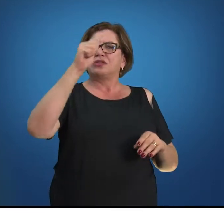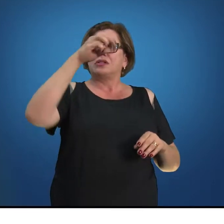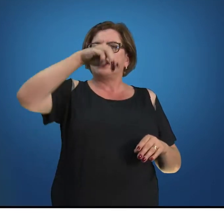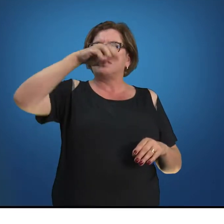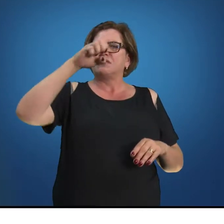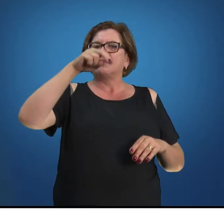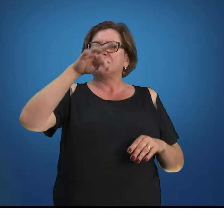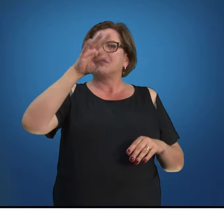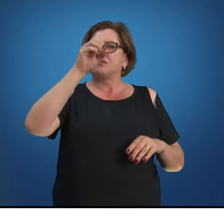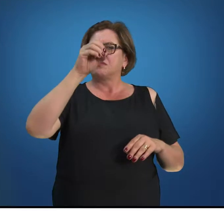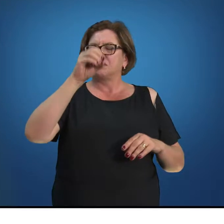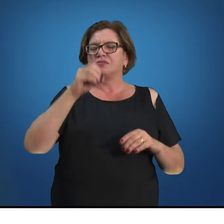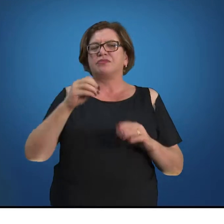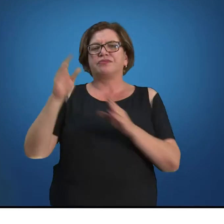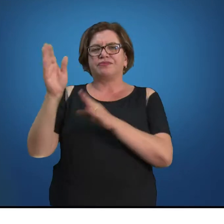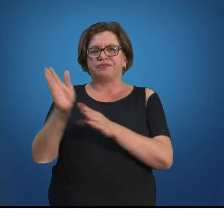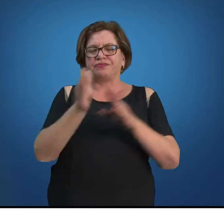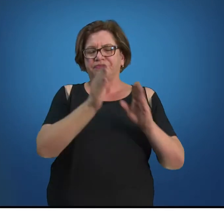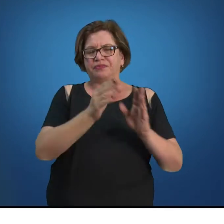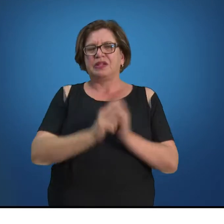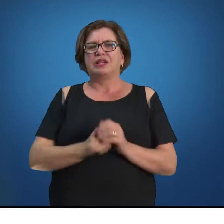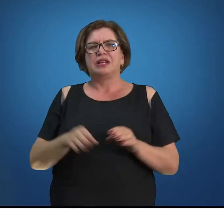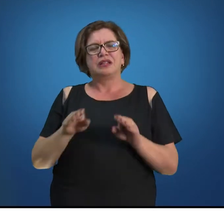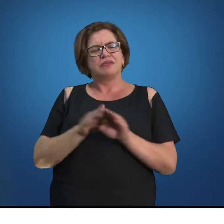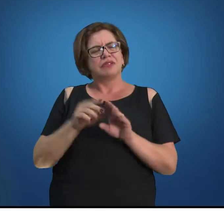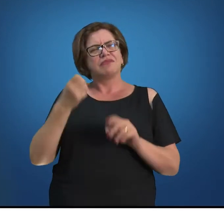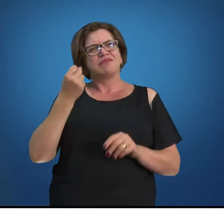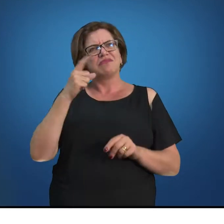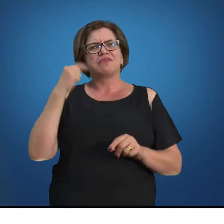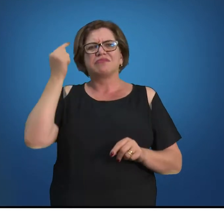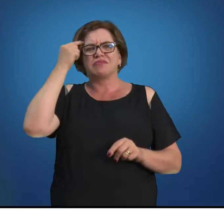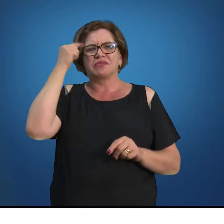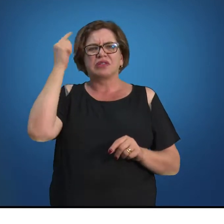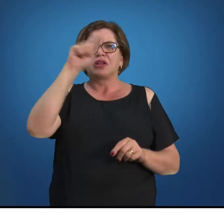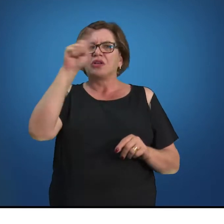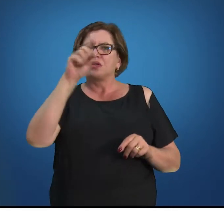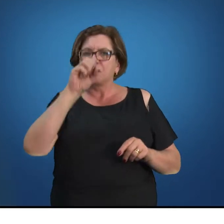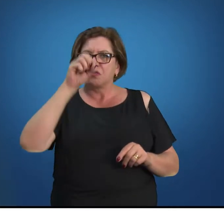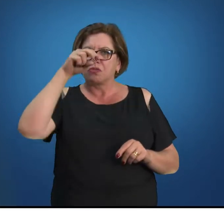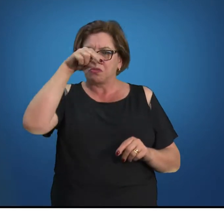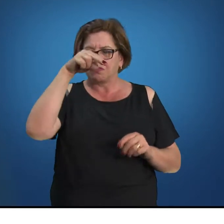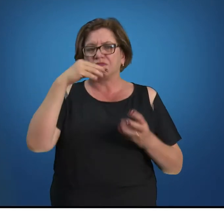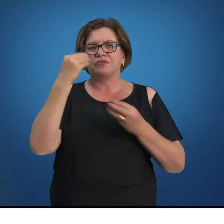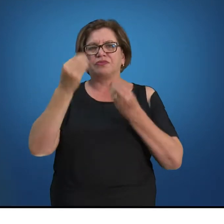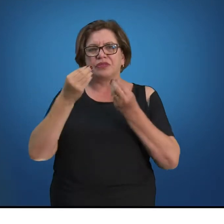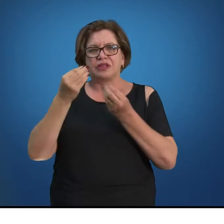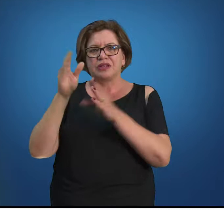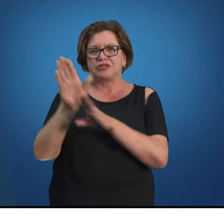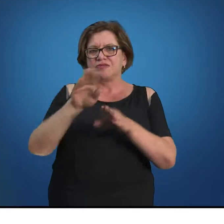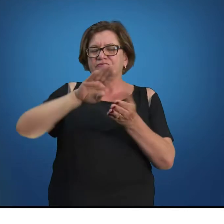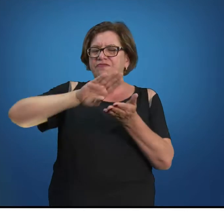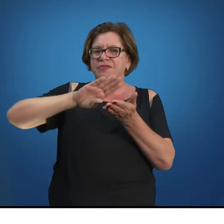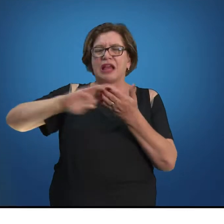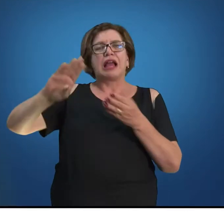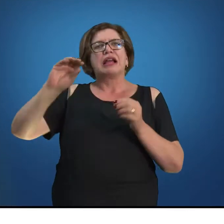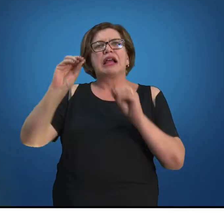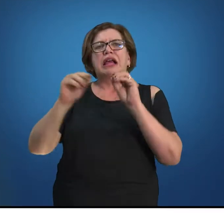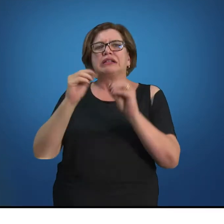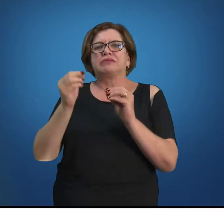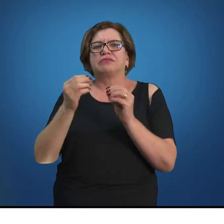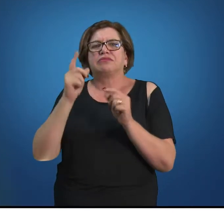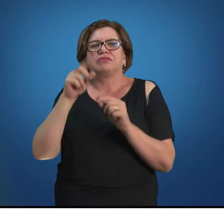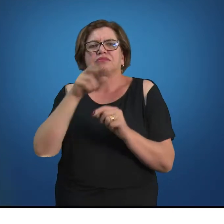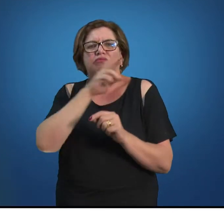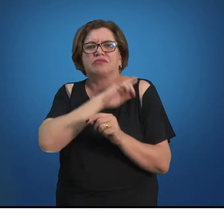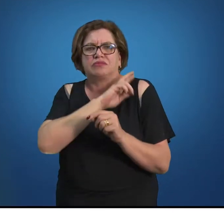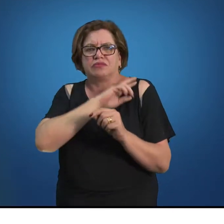Eles também, quando pensamos em zoneamento, e aí é claro, tirando essa responsabilidade de que o zoneamento pode